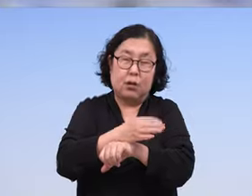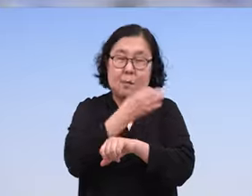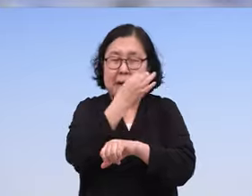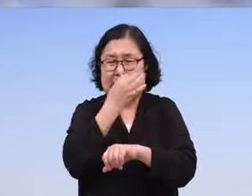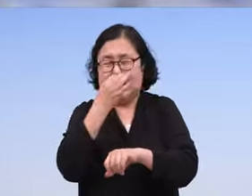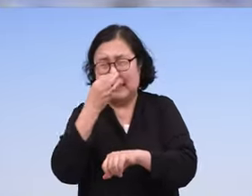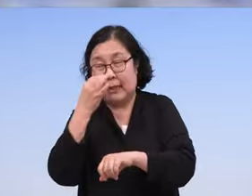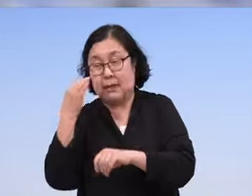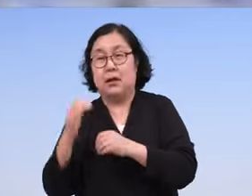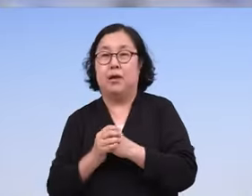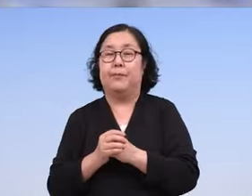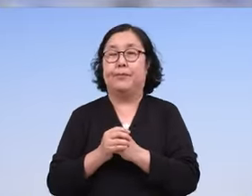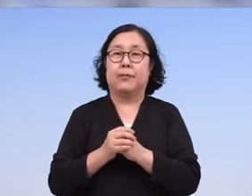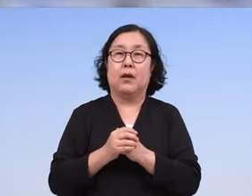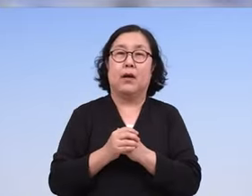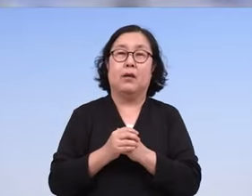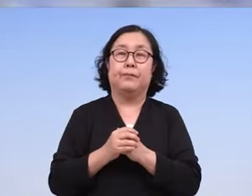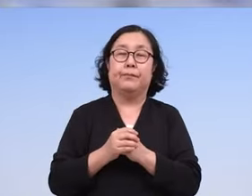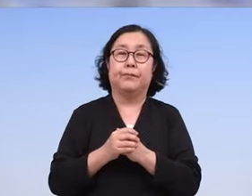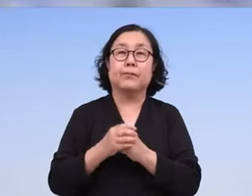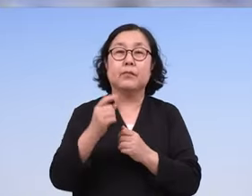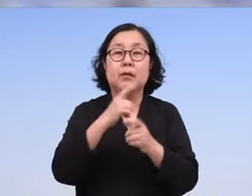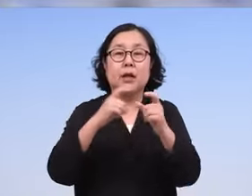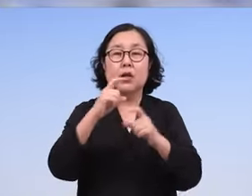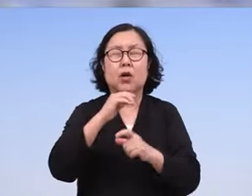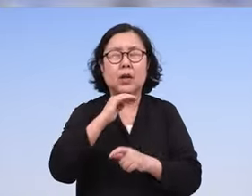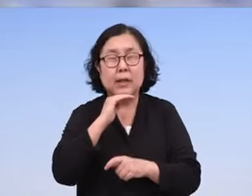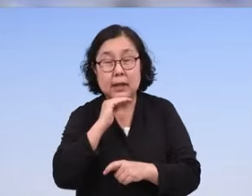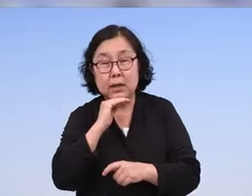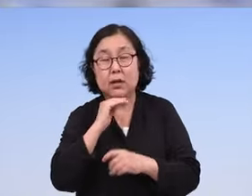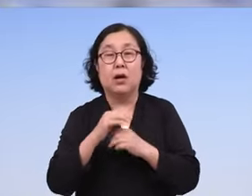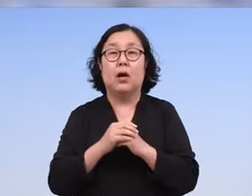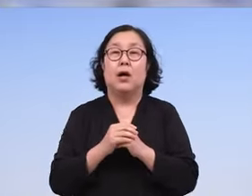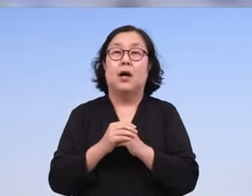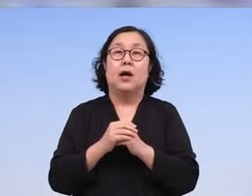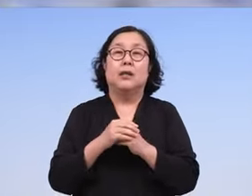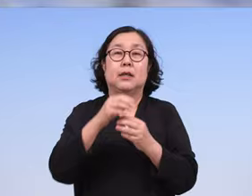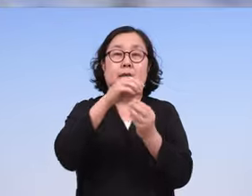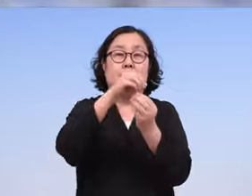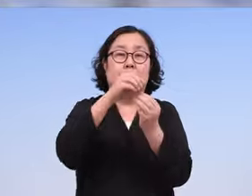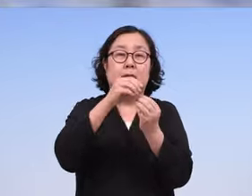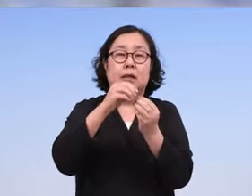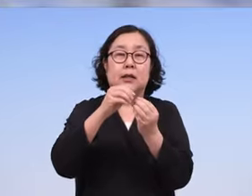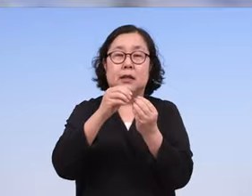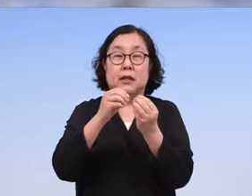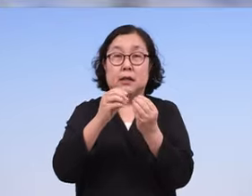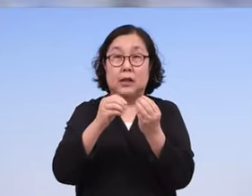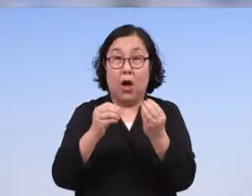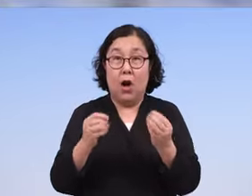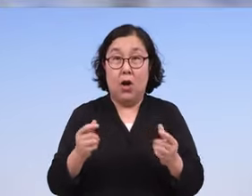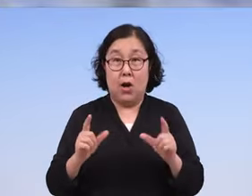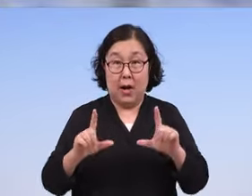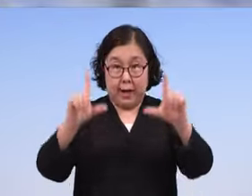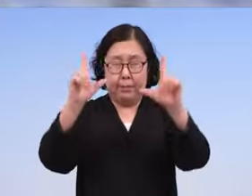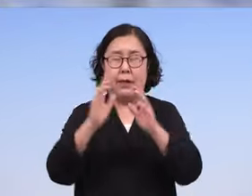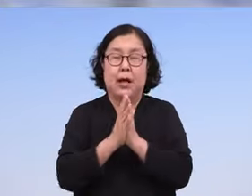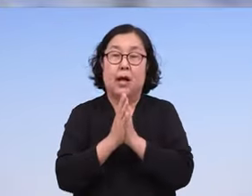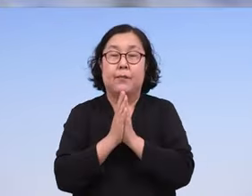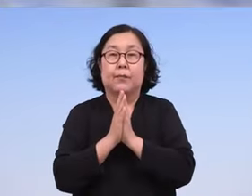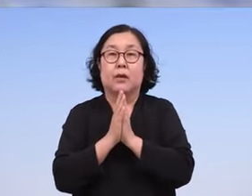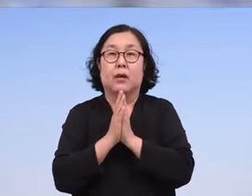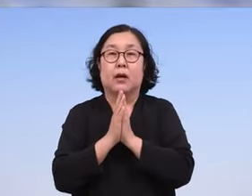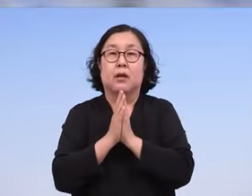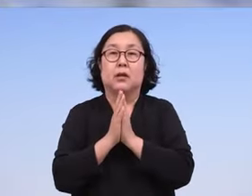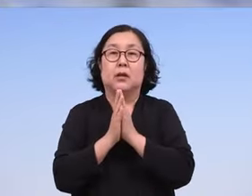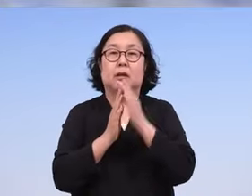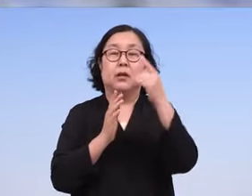그러니까 추석도 손꼽아 기다리고, 더 기다리는 건 설날. 세배하면은 어른들이 한 20원씩